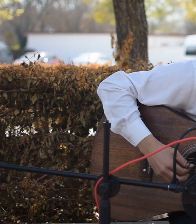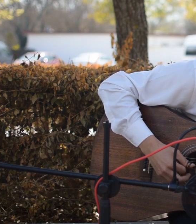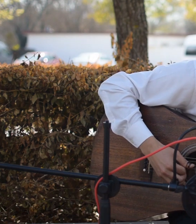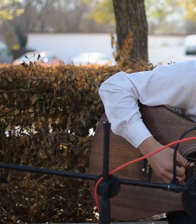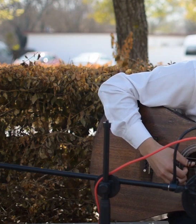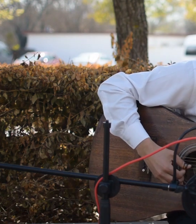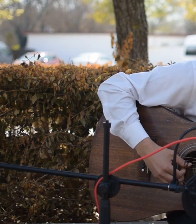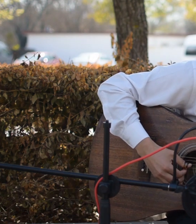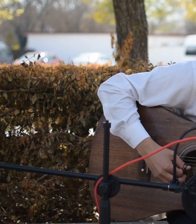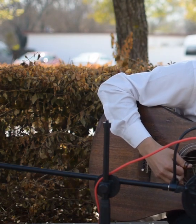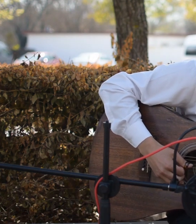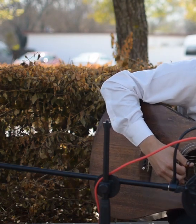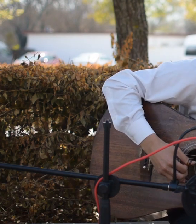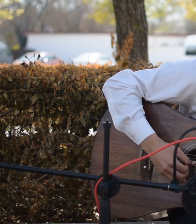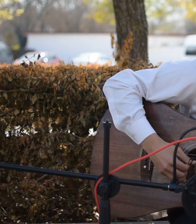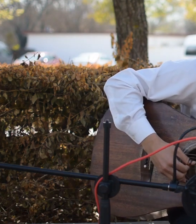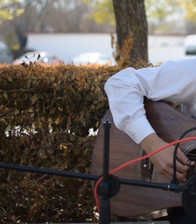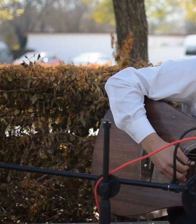mira